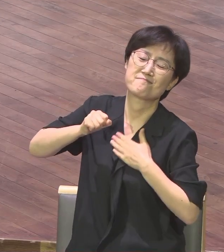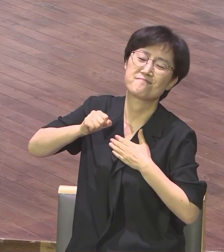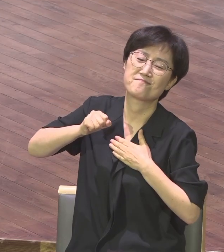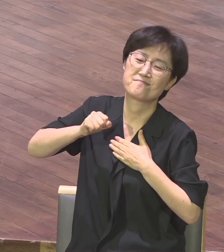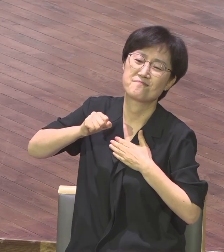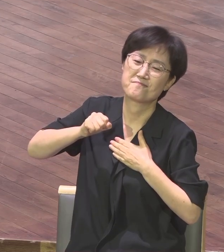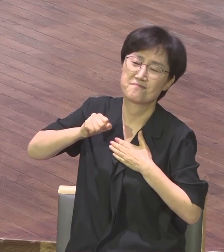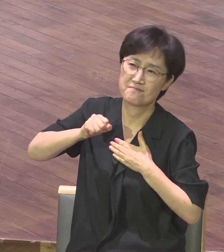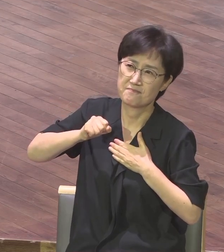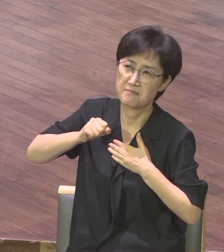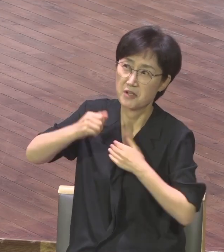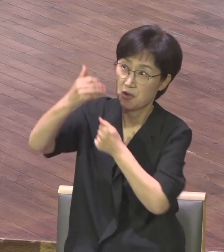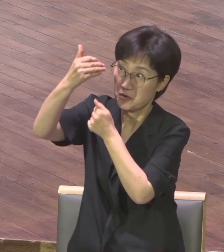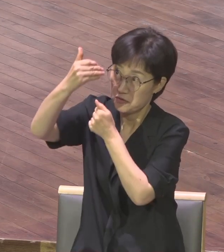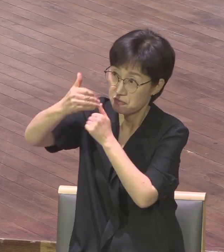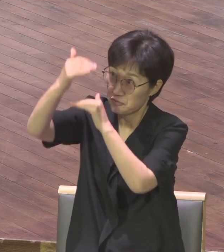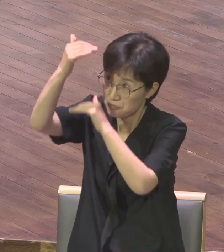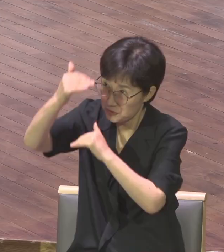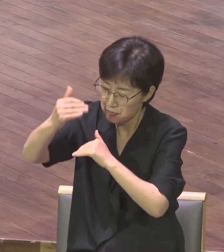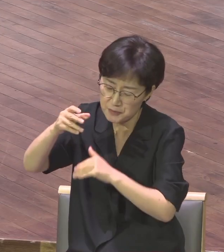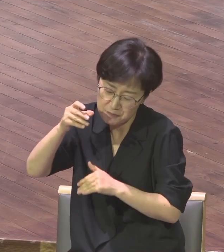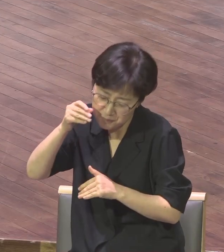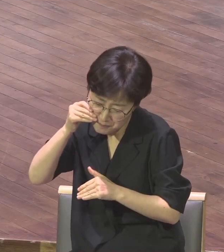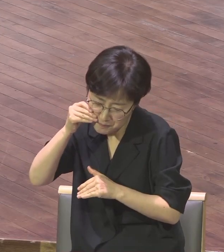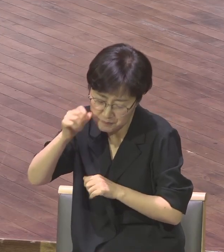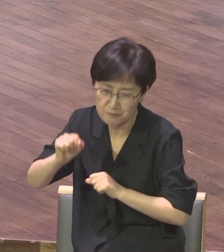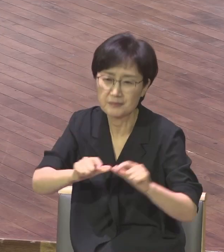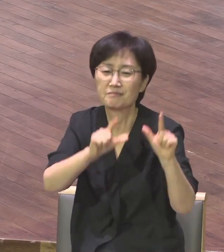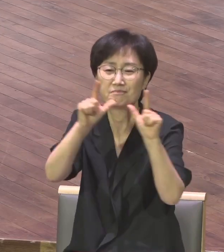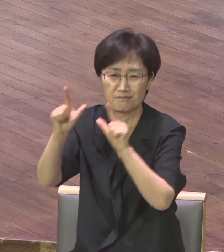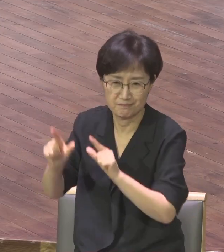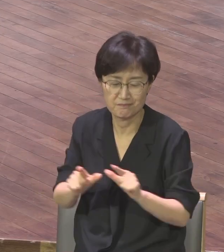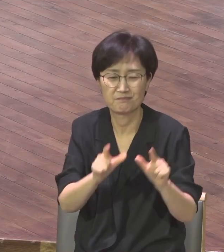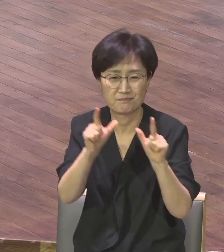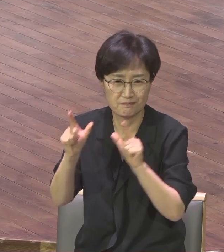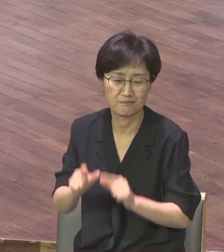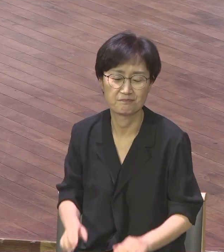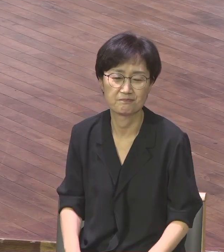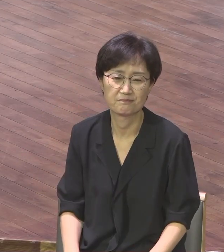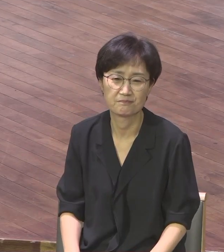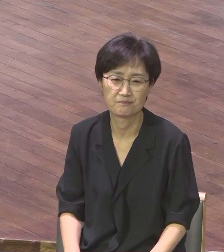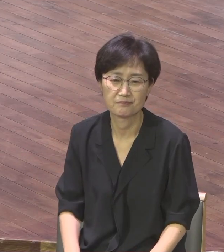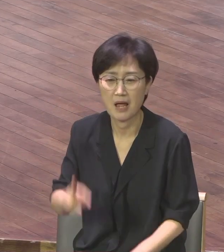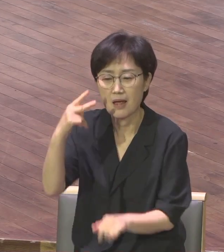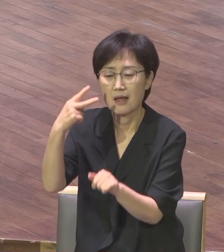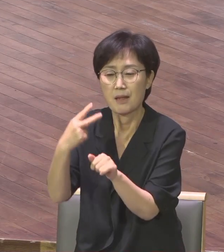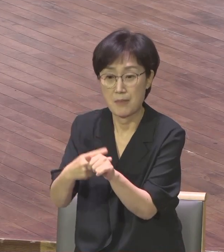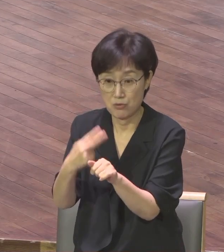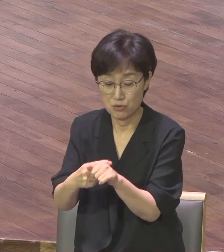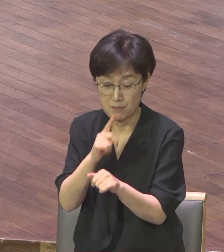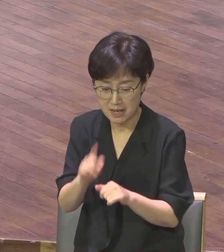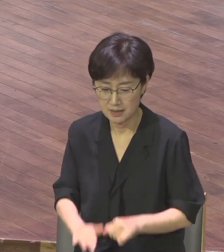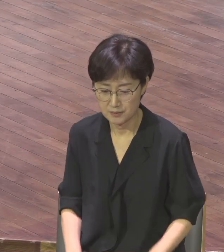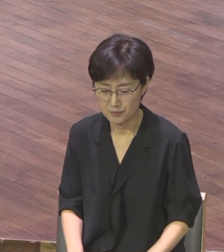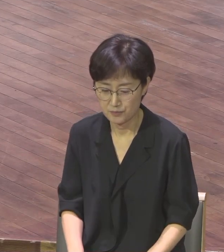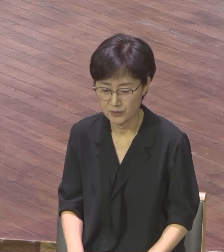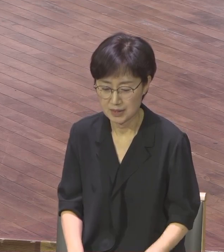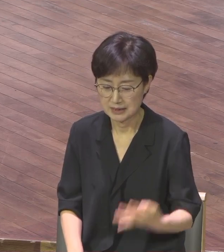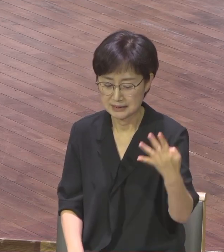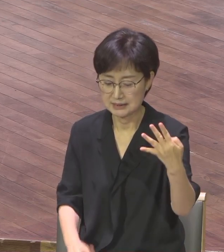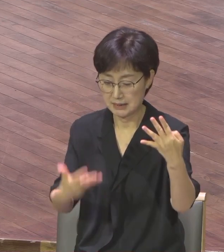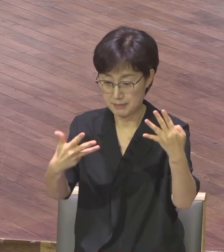새로운 도전을 시작을 하라. 사도 바울은 본문 8절에 보면 경건의